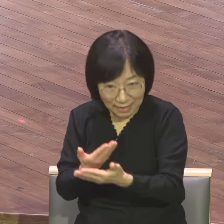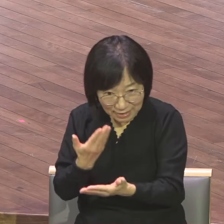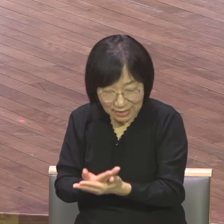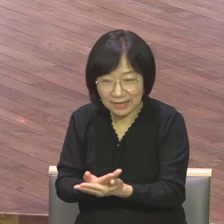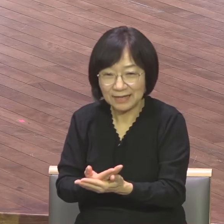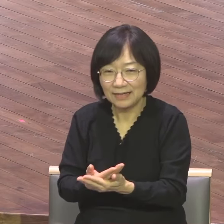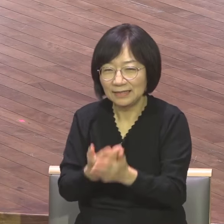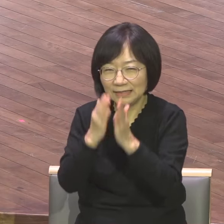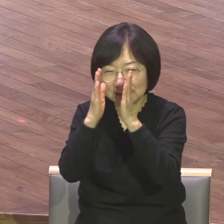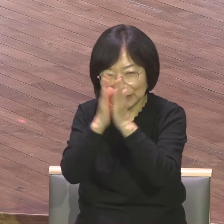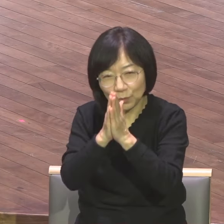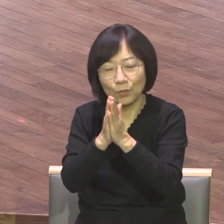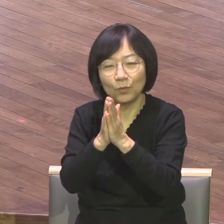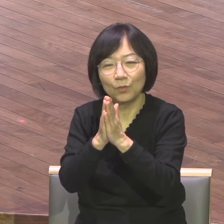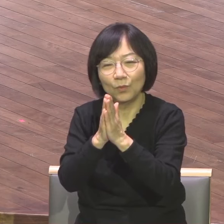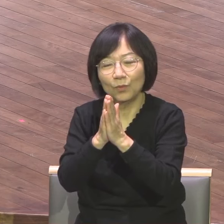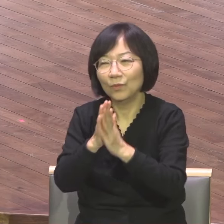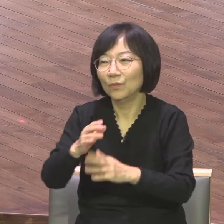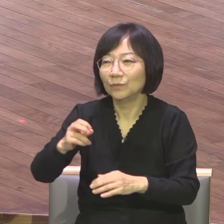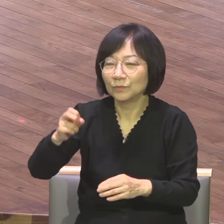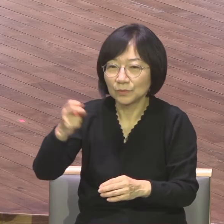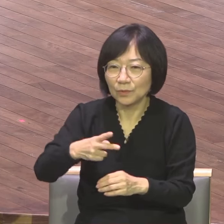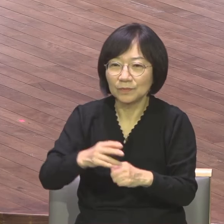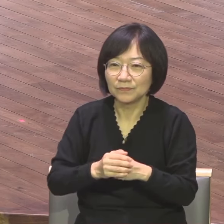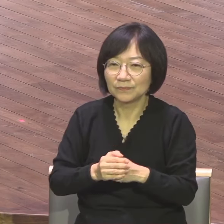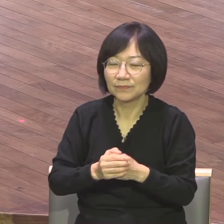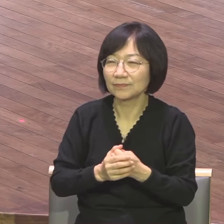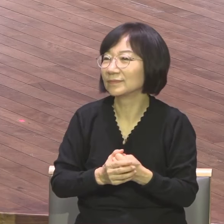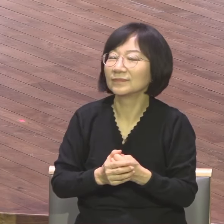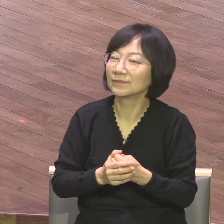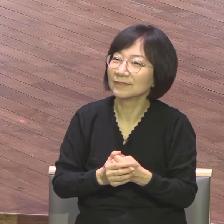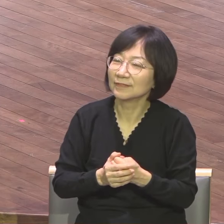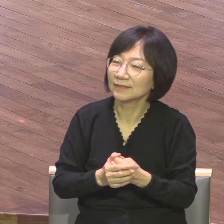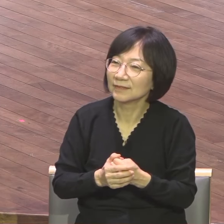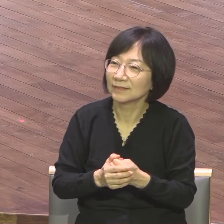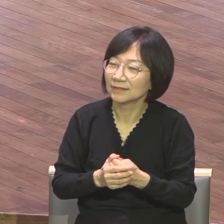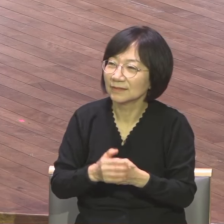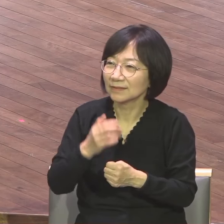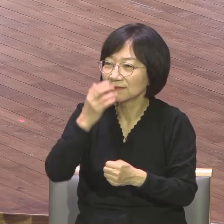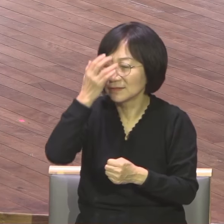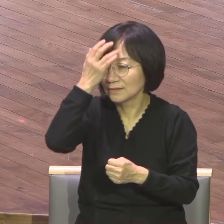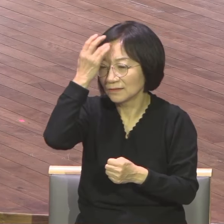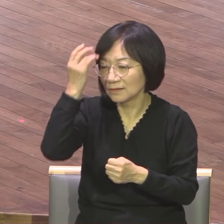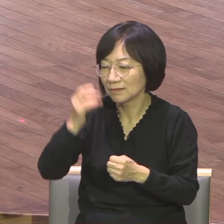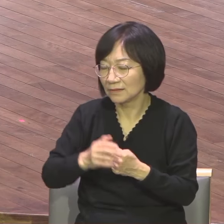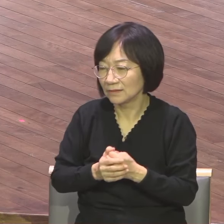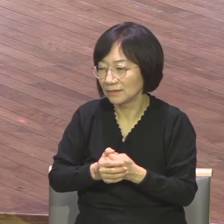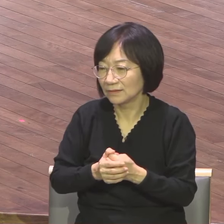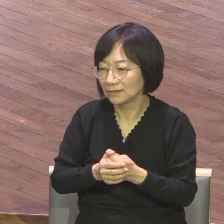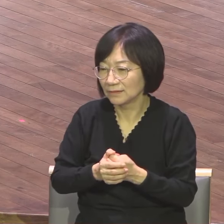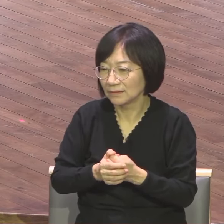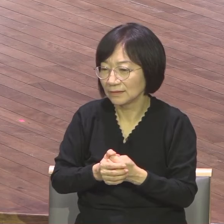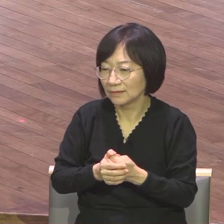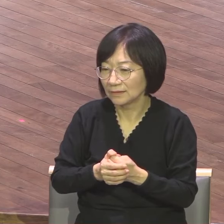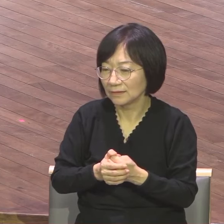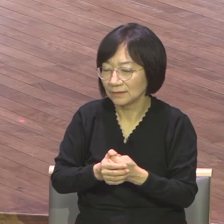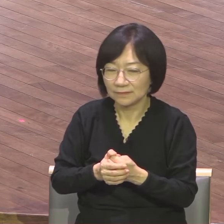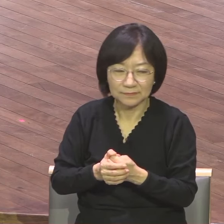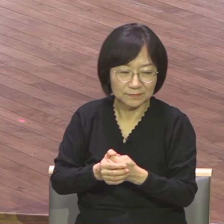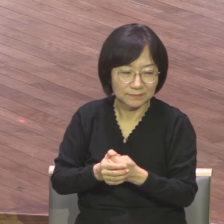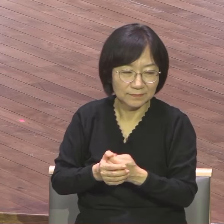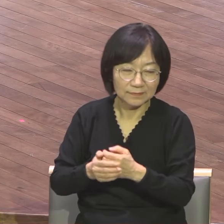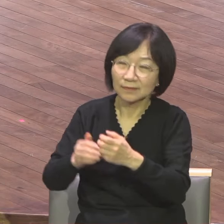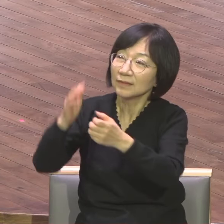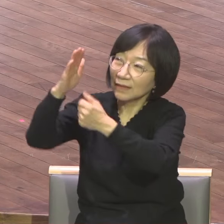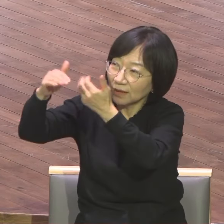앞에 저 말씀대로 살려고 하나님 앞에 무릎 꿇는 사람 그런 결단하는 사람을 경외하는 사람이라.